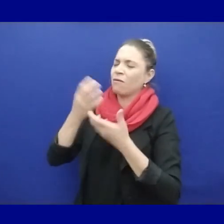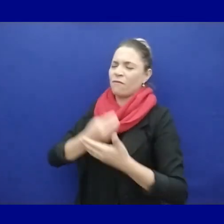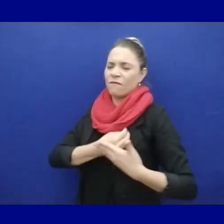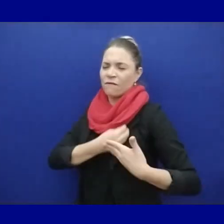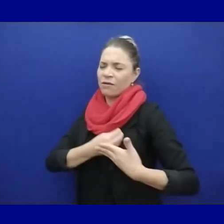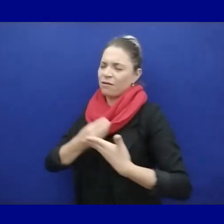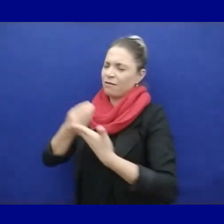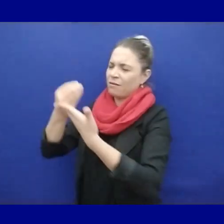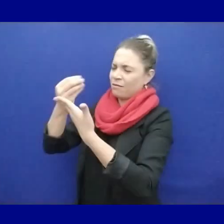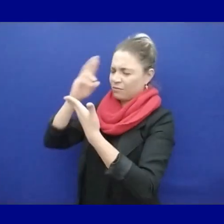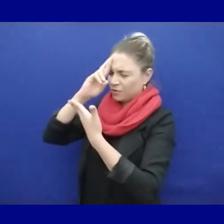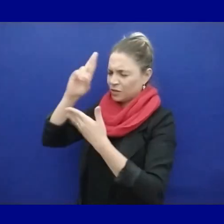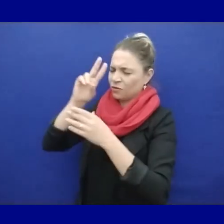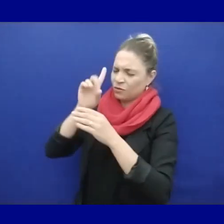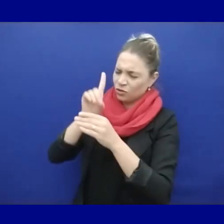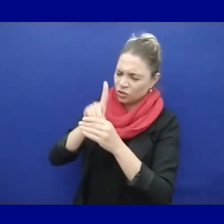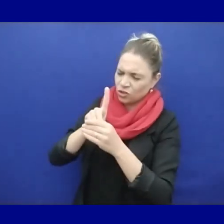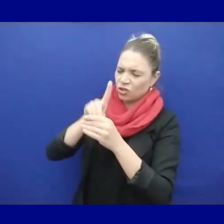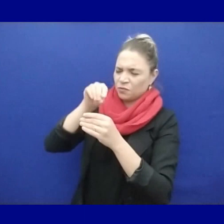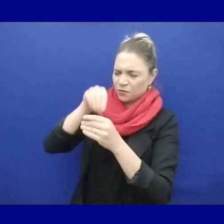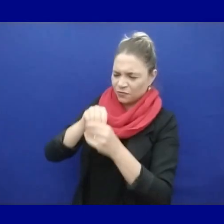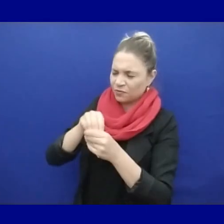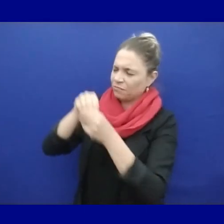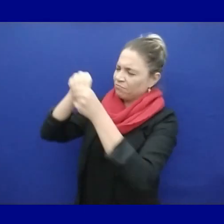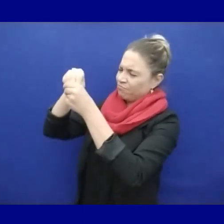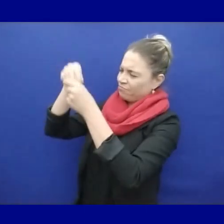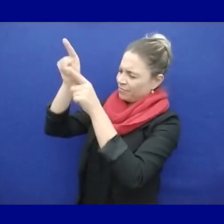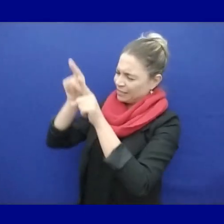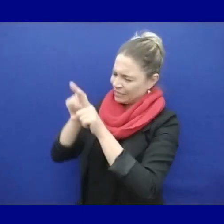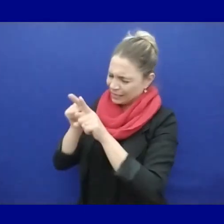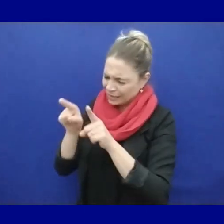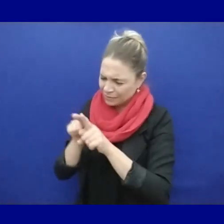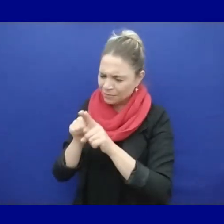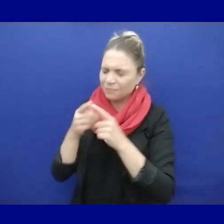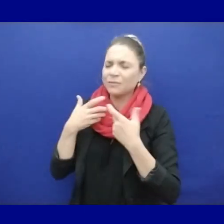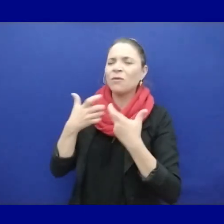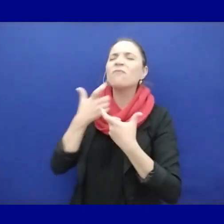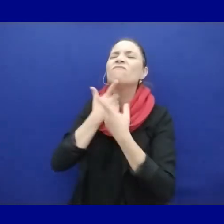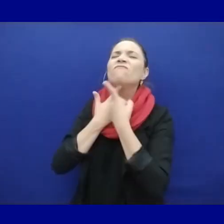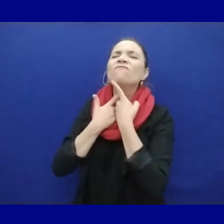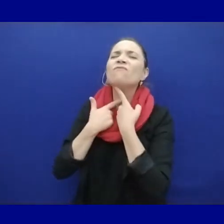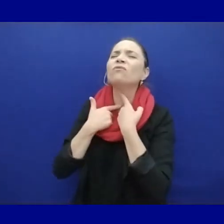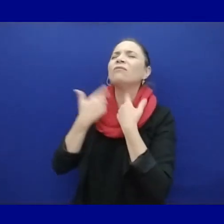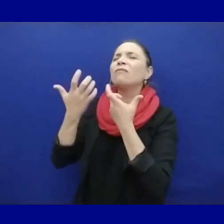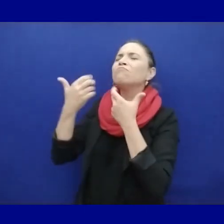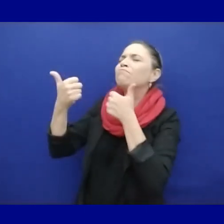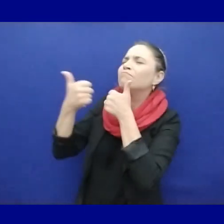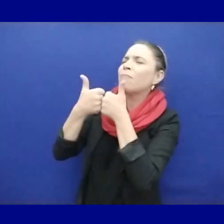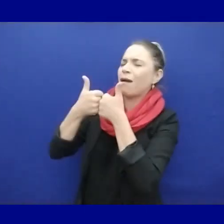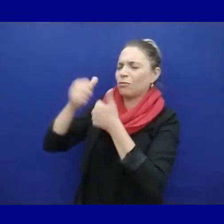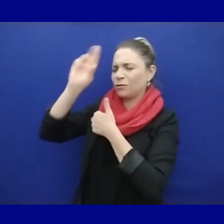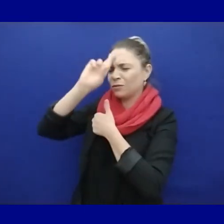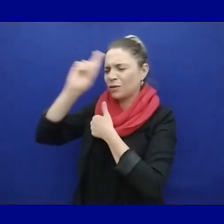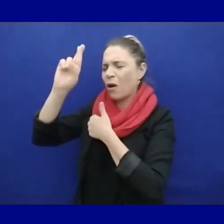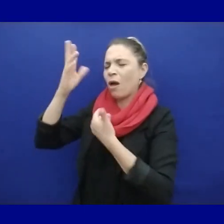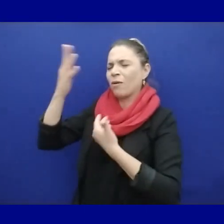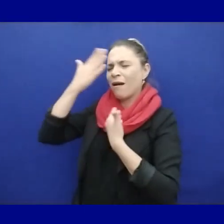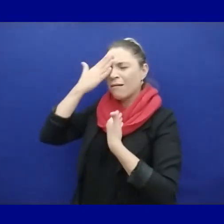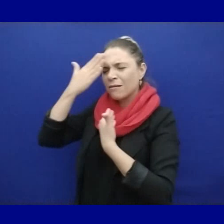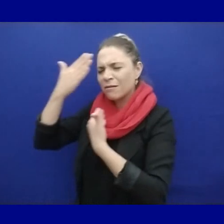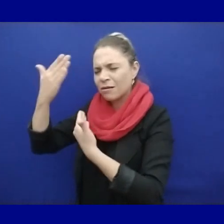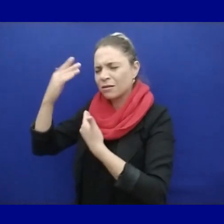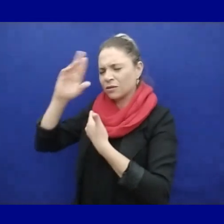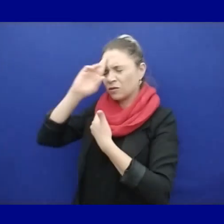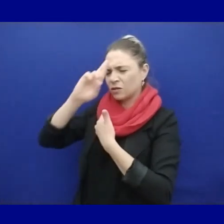nossas vidas e bens, ó Deus. Eu quero, Senhor, que estejamos cada vez mais perto de Ti, ó Deus. Eu Te